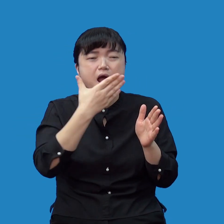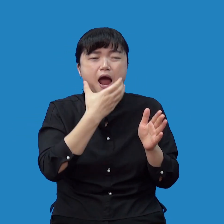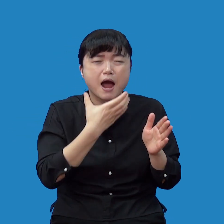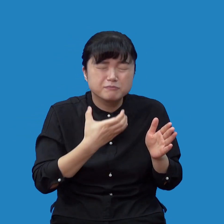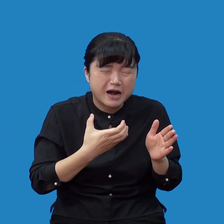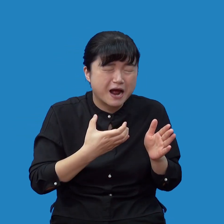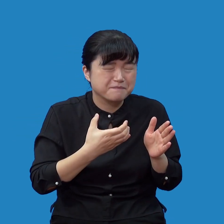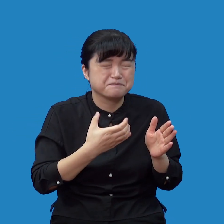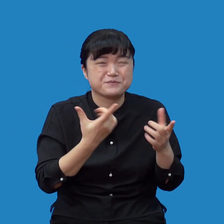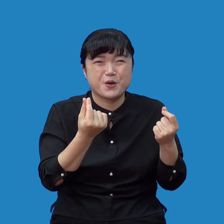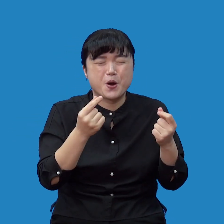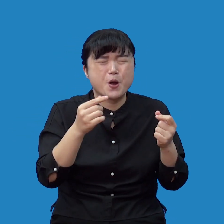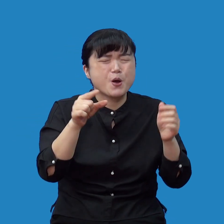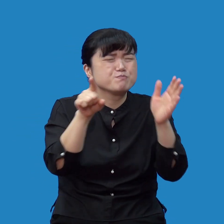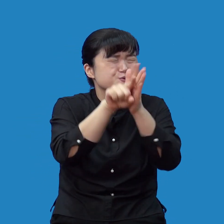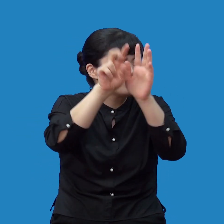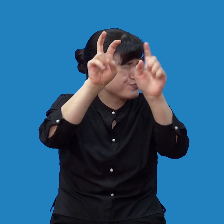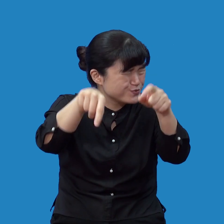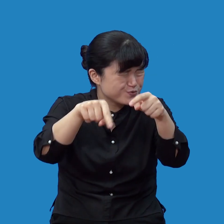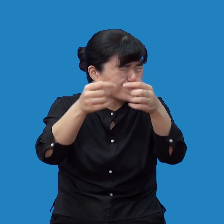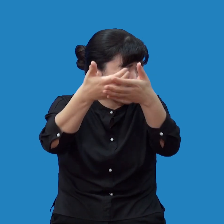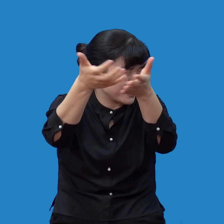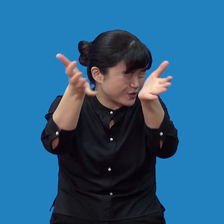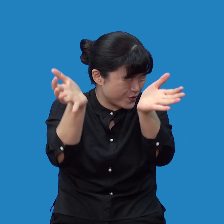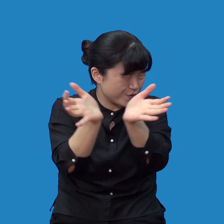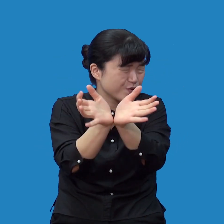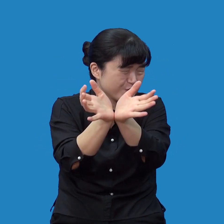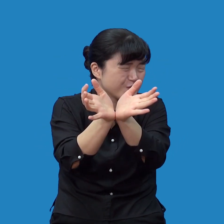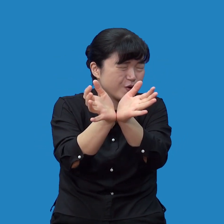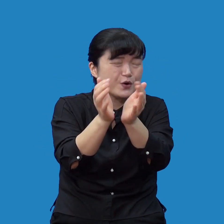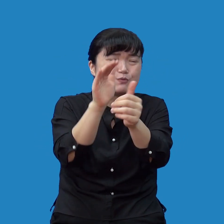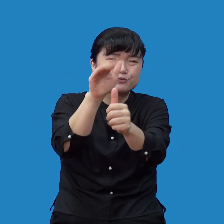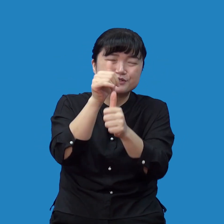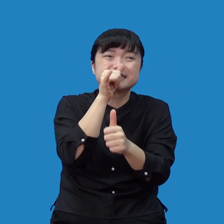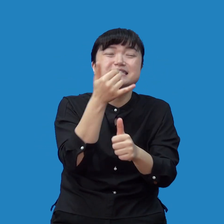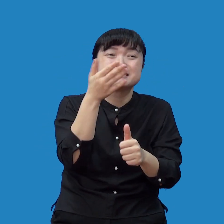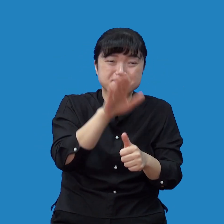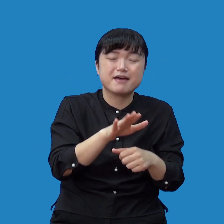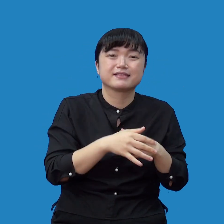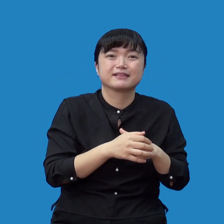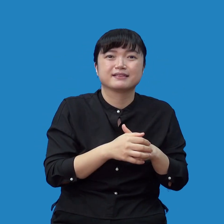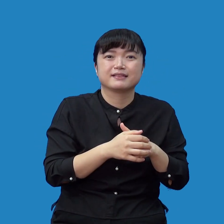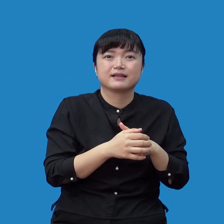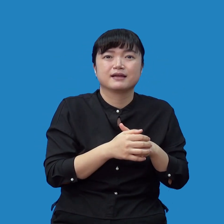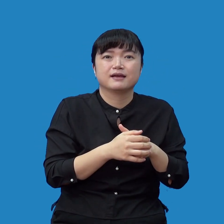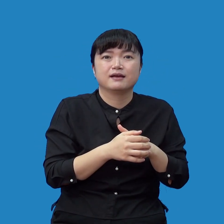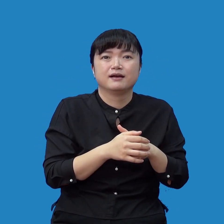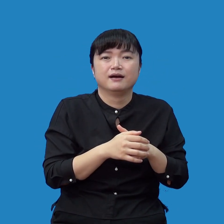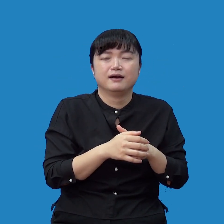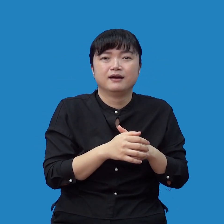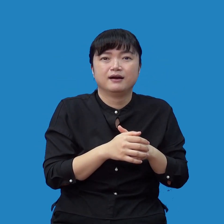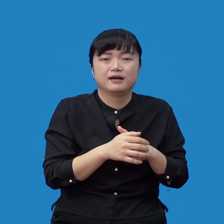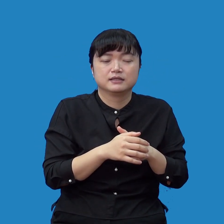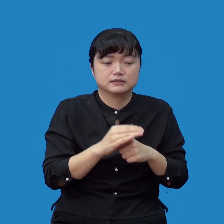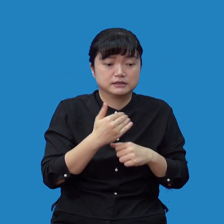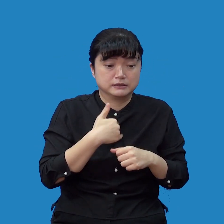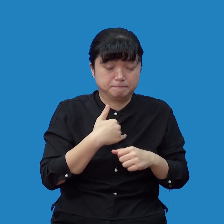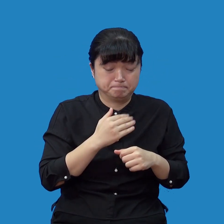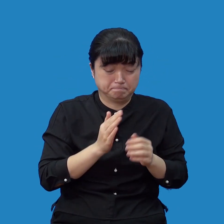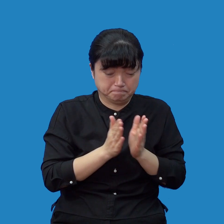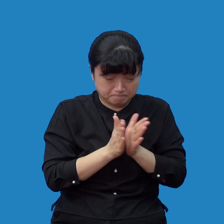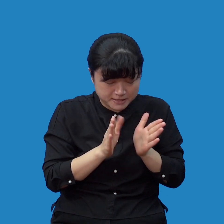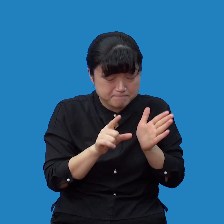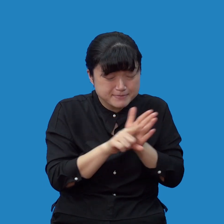불신 가족에서 믿음의 조상으로 부름받는 경우가 있습니다. 하지만 그런 경우에도 참 자기가 시작한